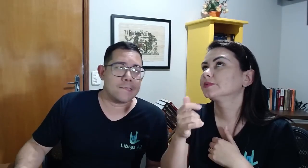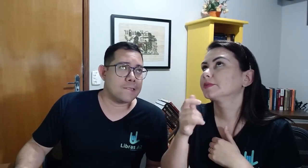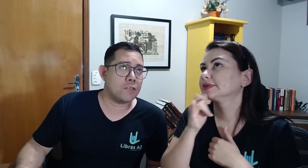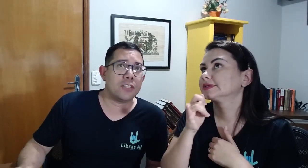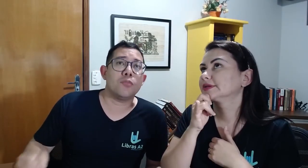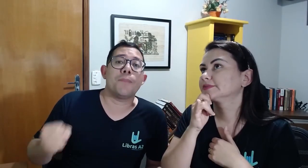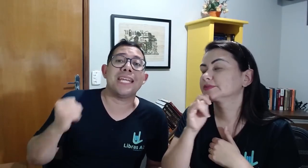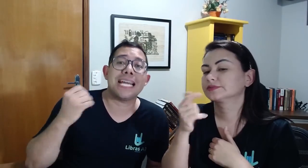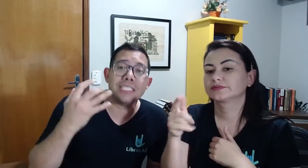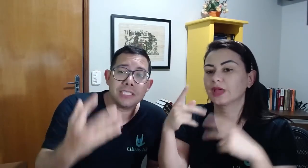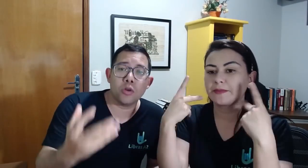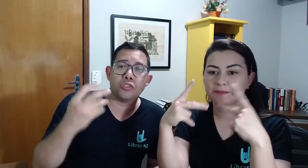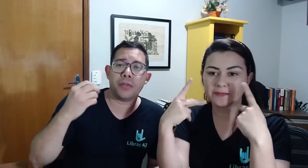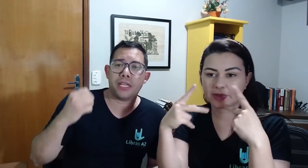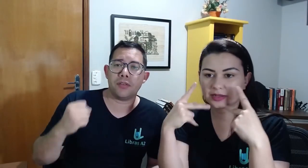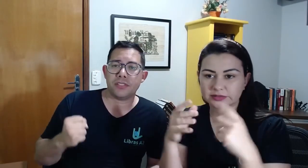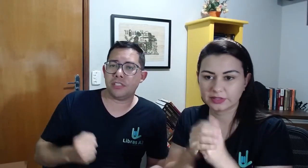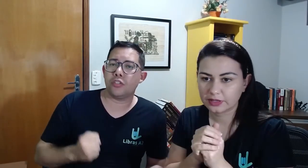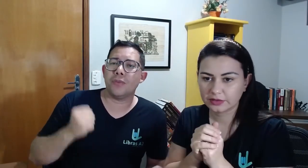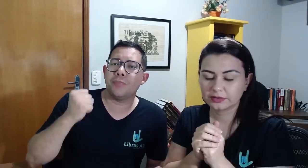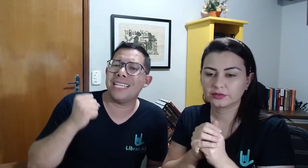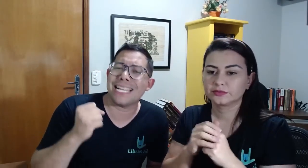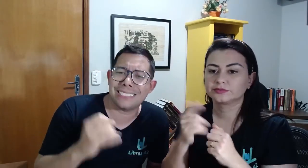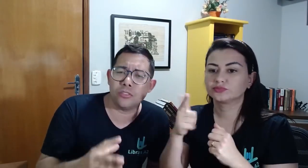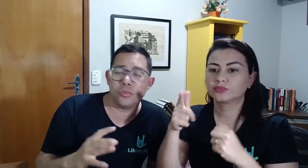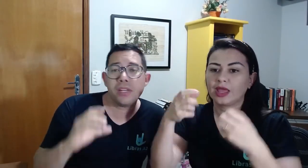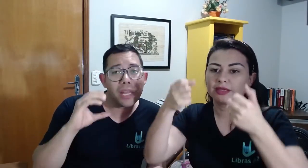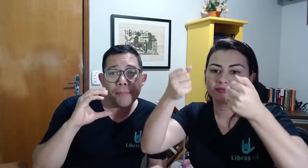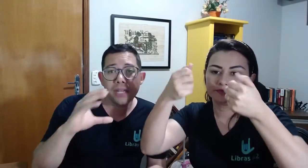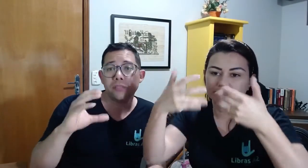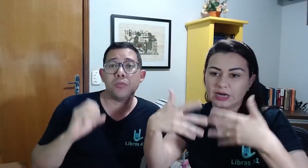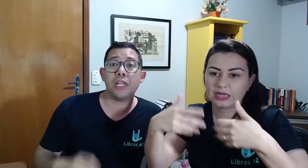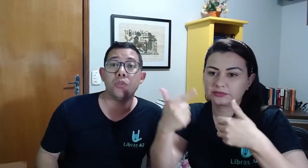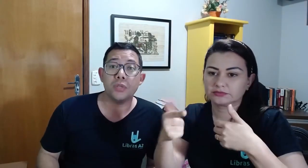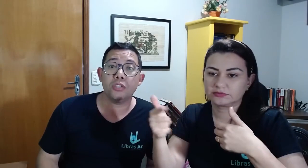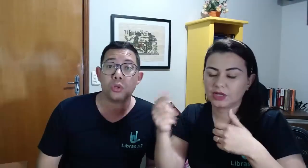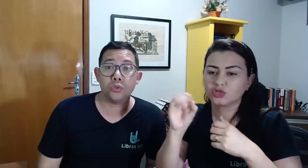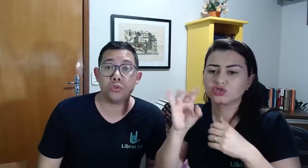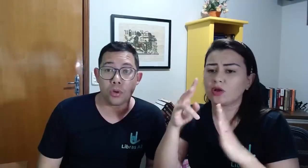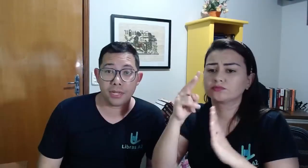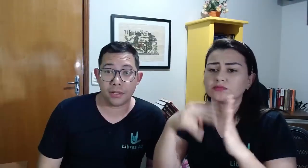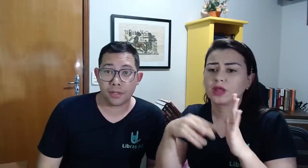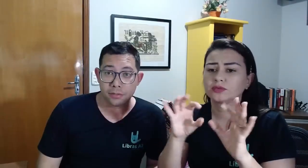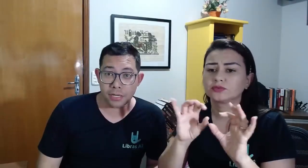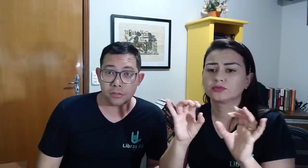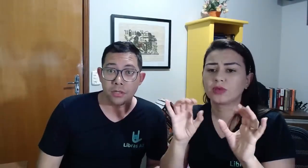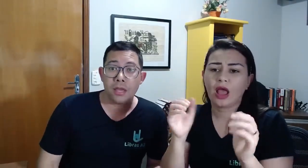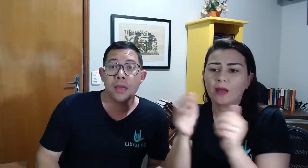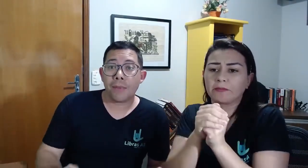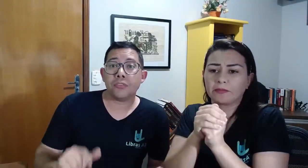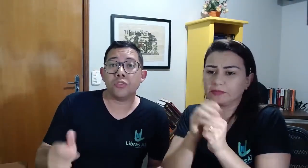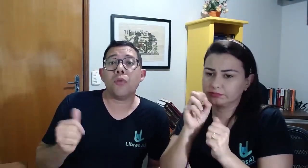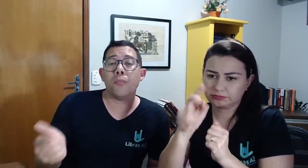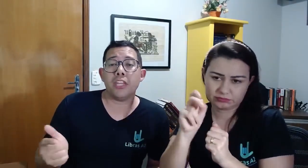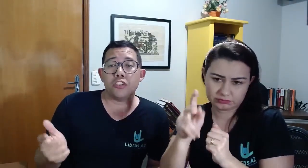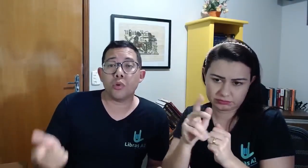não vai ter uma pregação sobre aquele versículo, uma explicação sobre ele, é apenas uma leitura introdutória, certo? Mas normalmente, quando